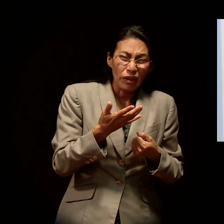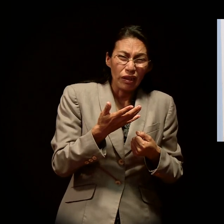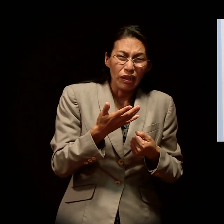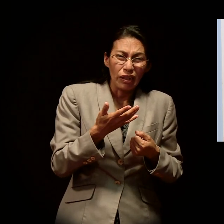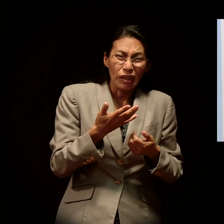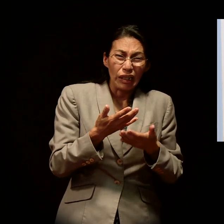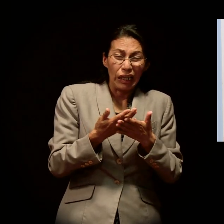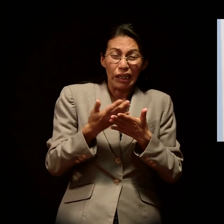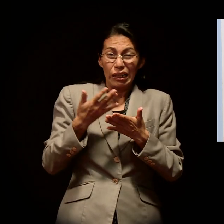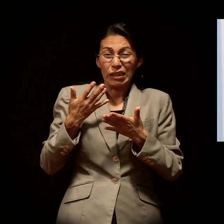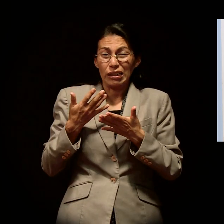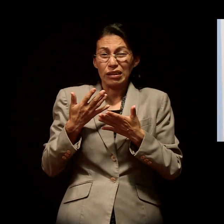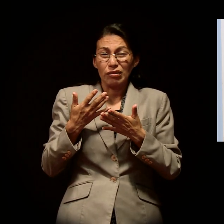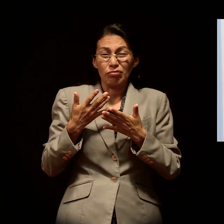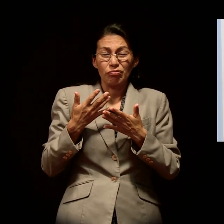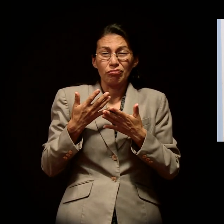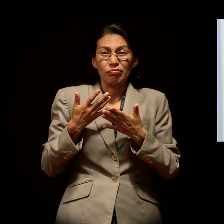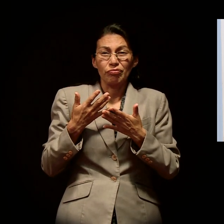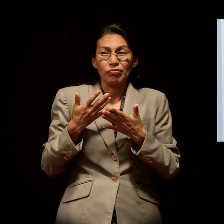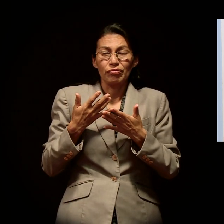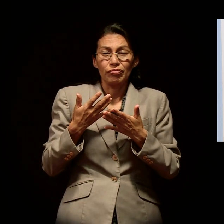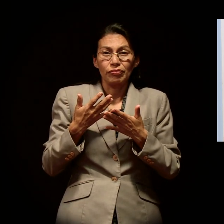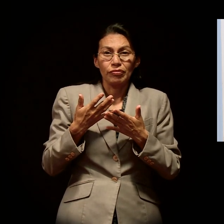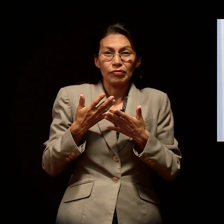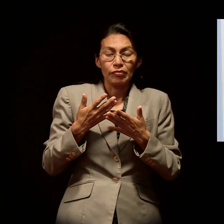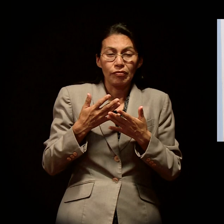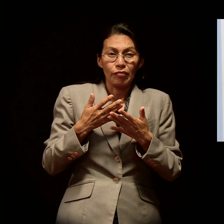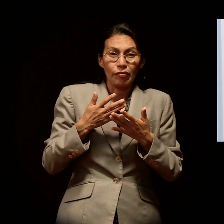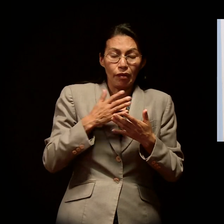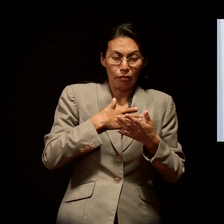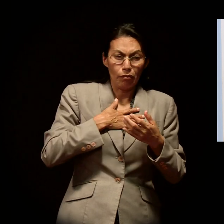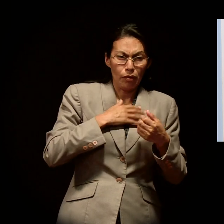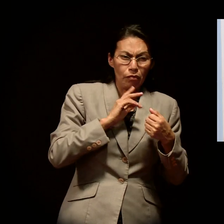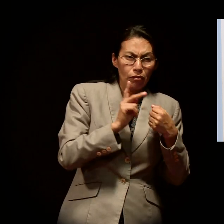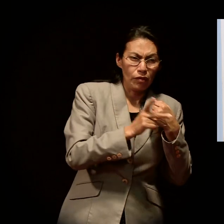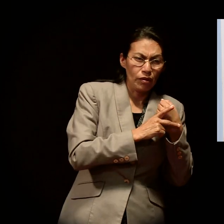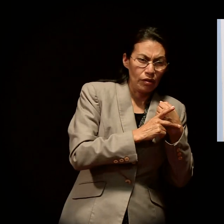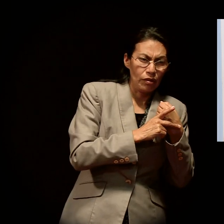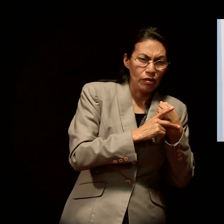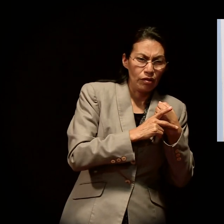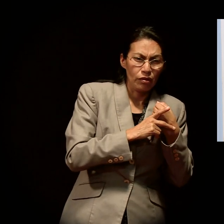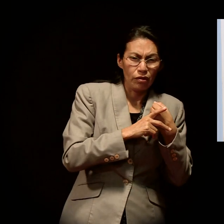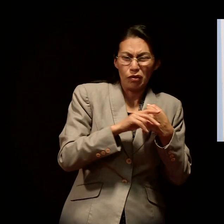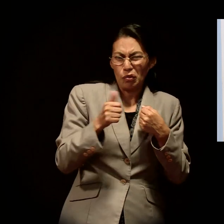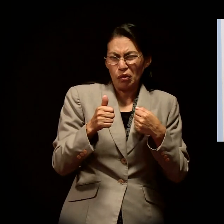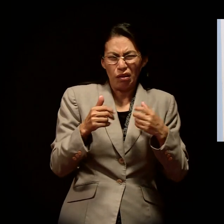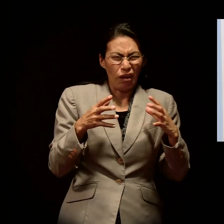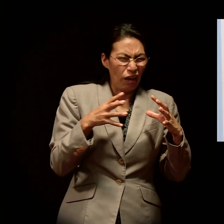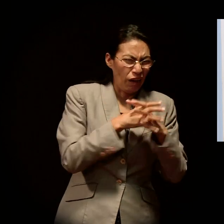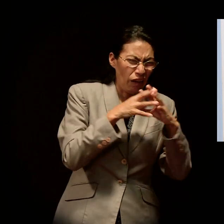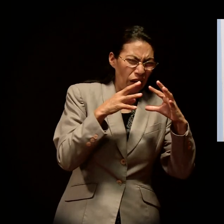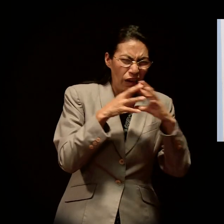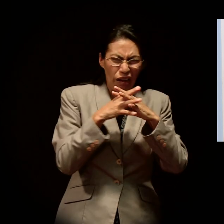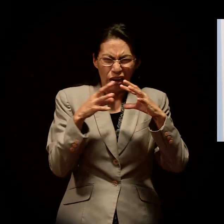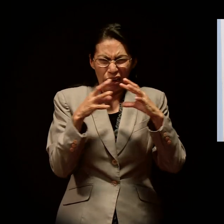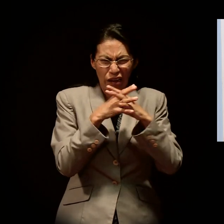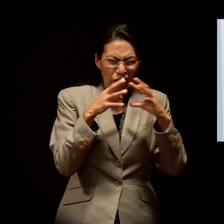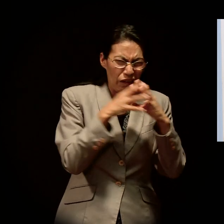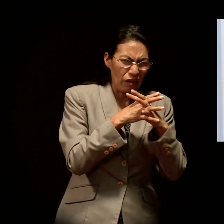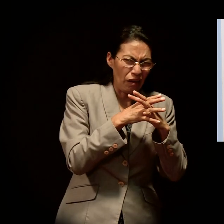que hubo entre el ejército de mi país y también la